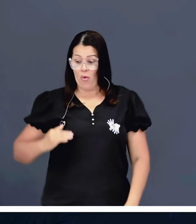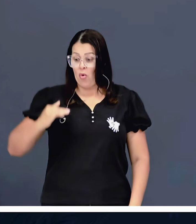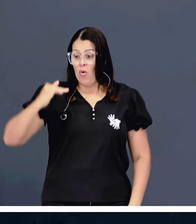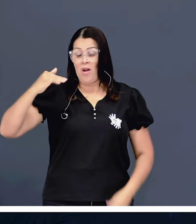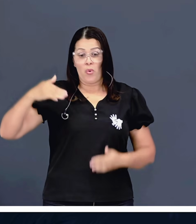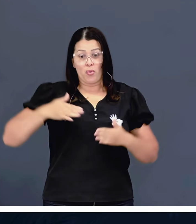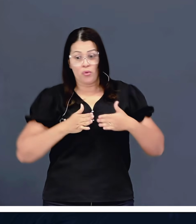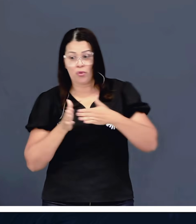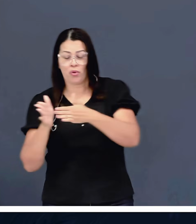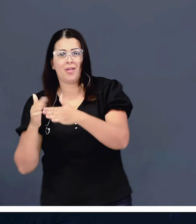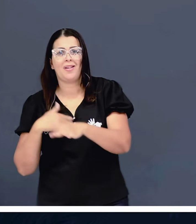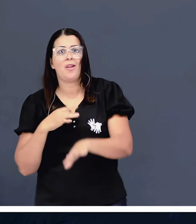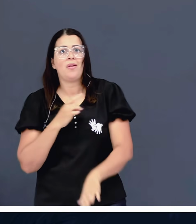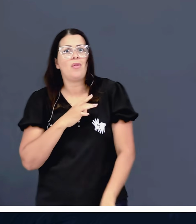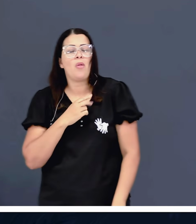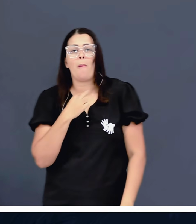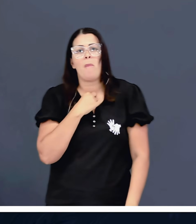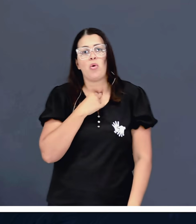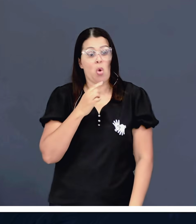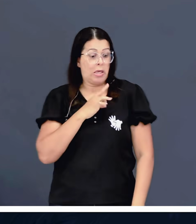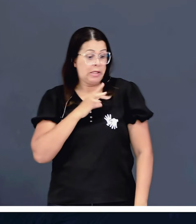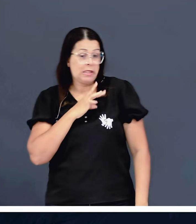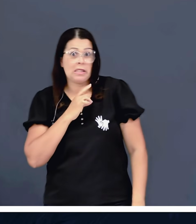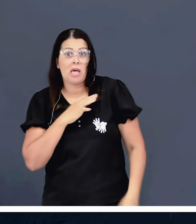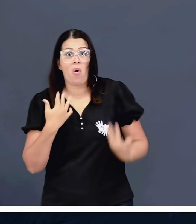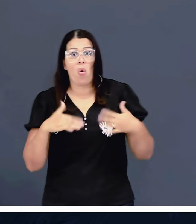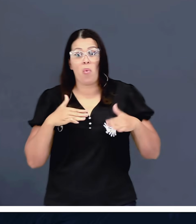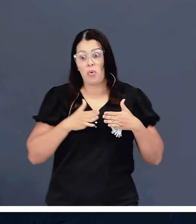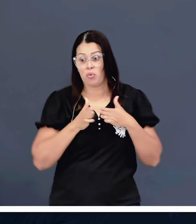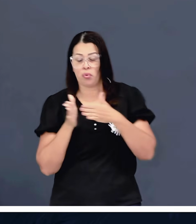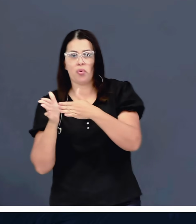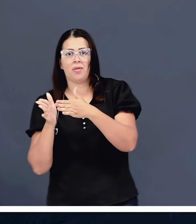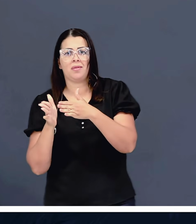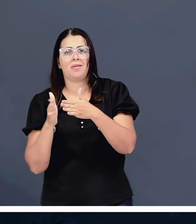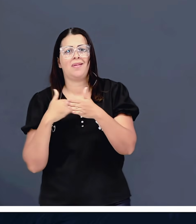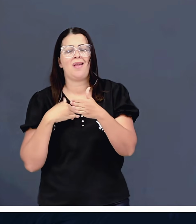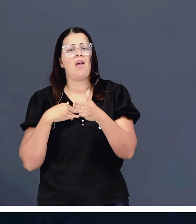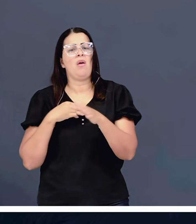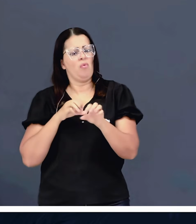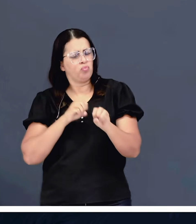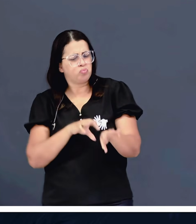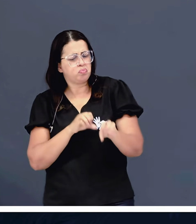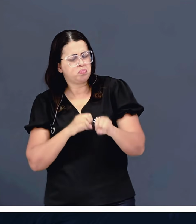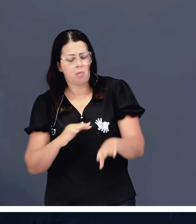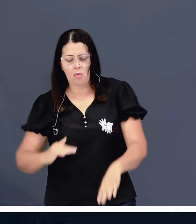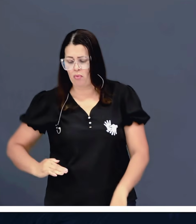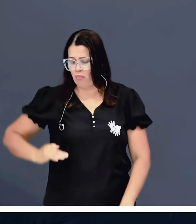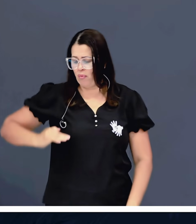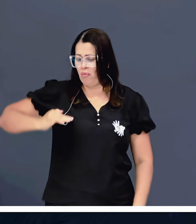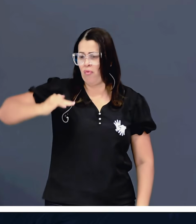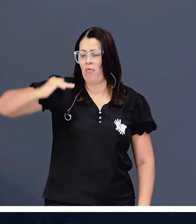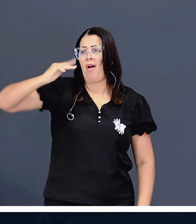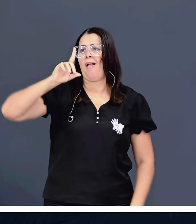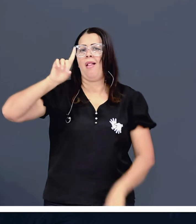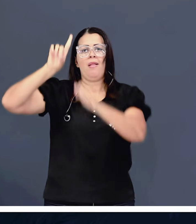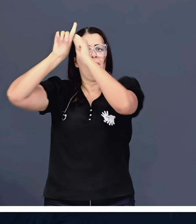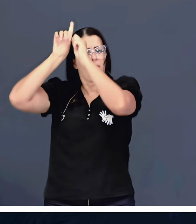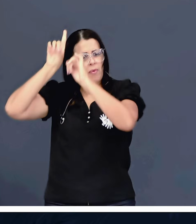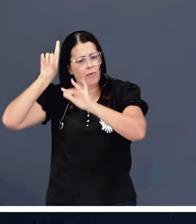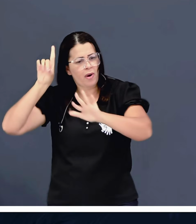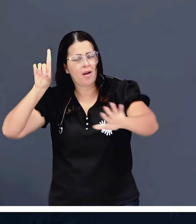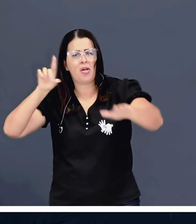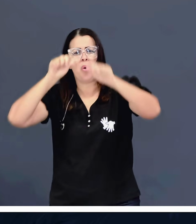filho, a minha filha, com medo que ele se desvie. Eu crio os meus filhos para que eles vivam o legado e a bênção do Senhor, para que